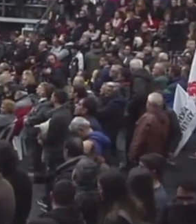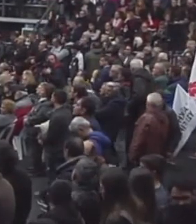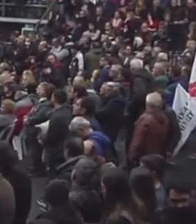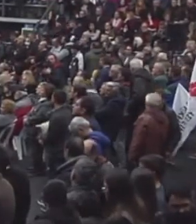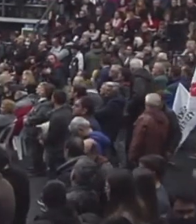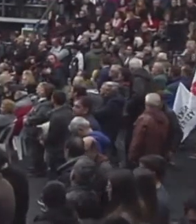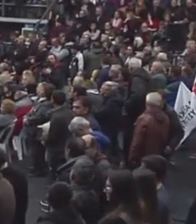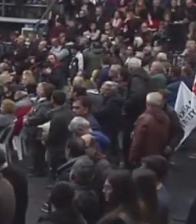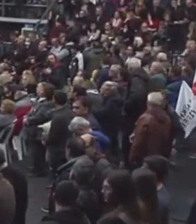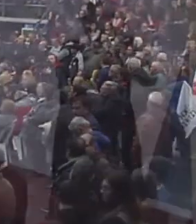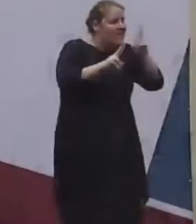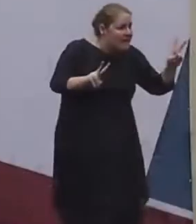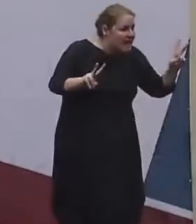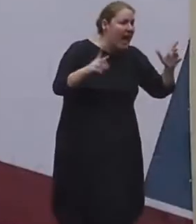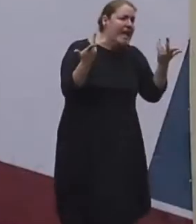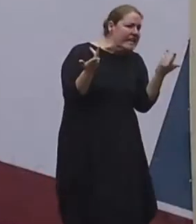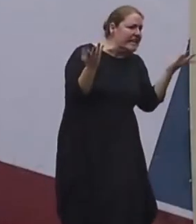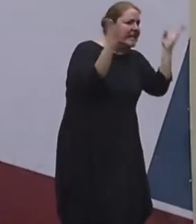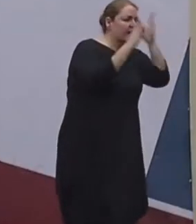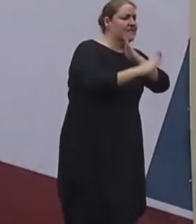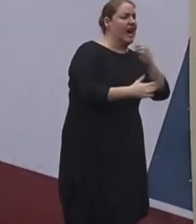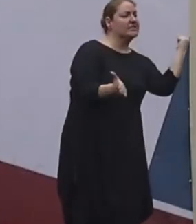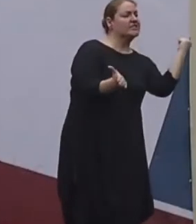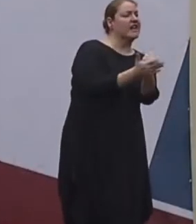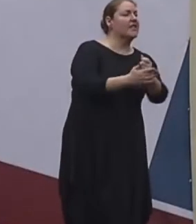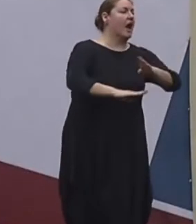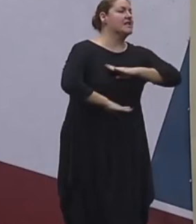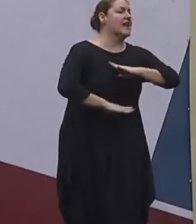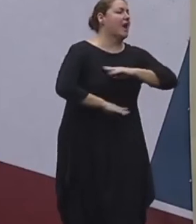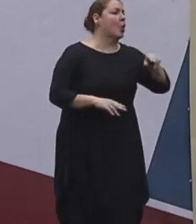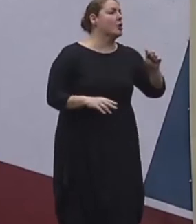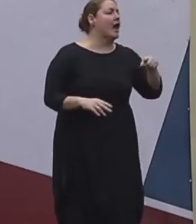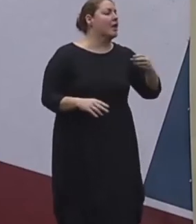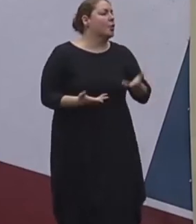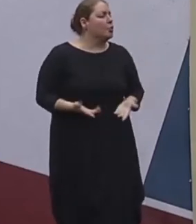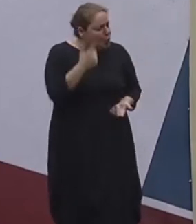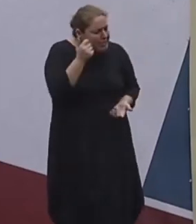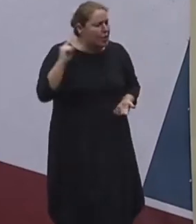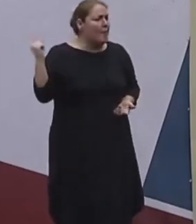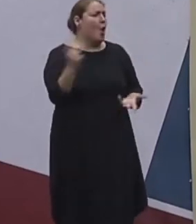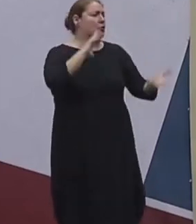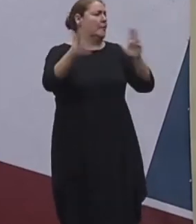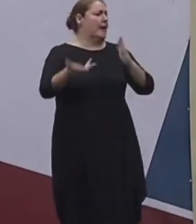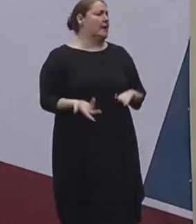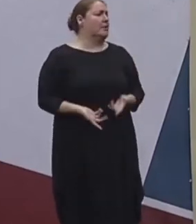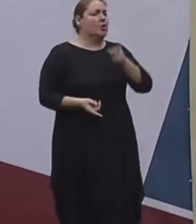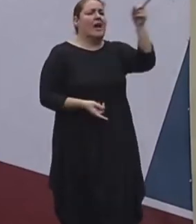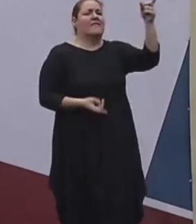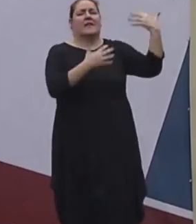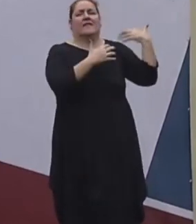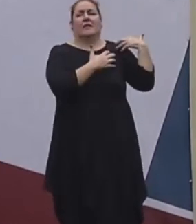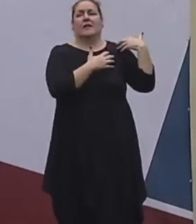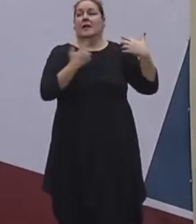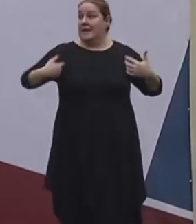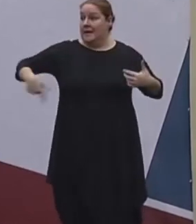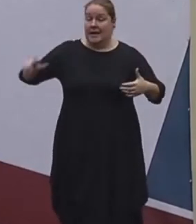φέρνει φανερά ή κρυφά τη σφραγίδα του ΝΑΤΟ? Το Δημοτικό μας Συμβούλιο, με την πλειοψηφία